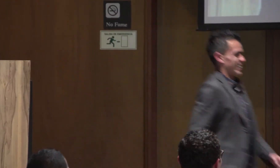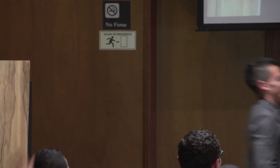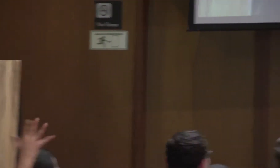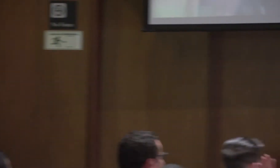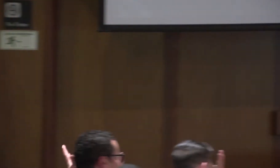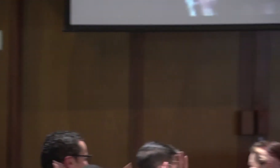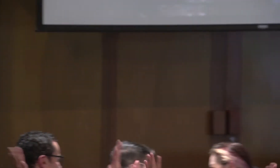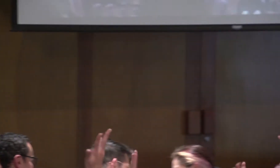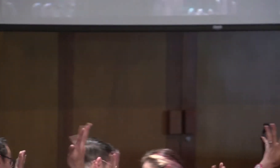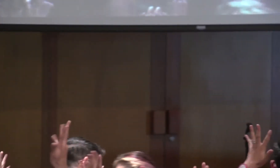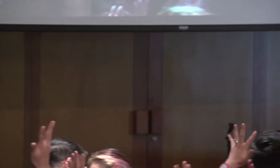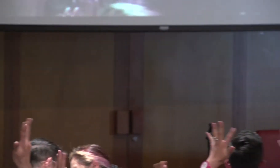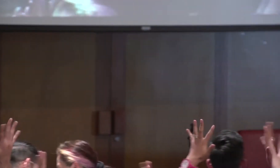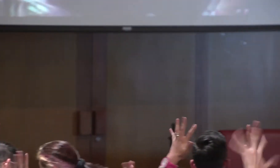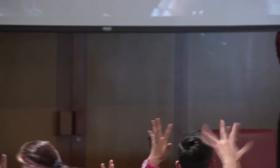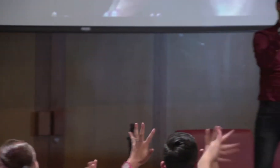Gracias.